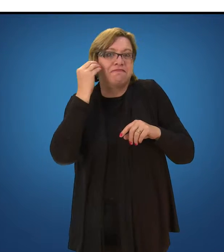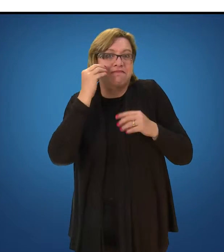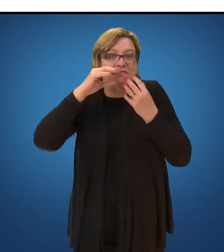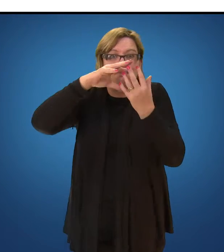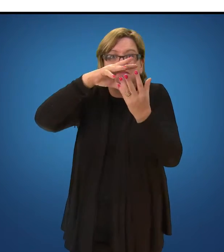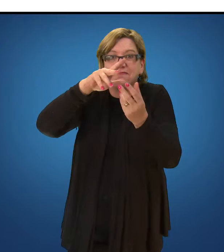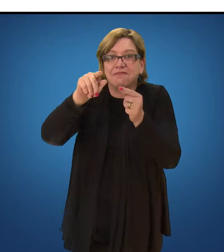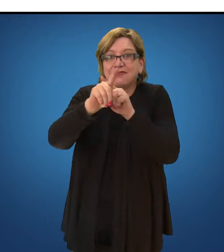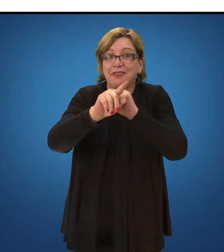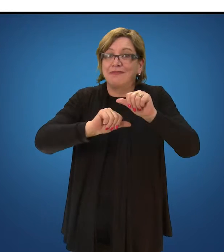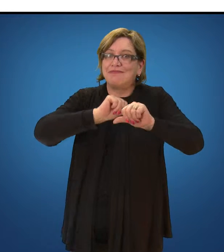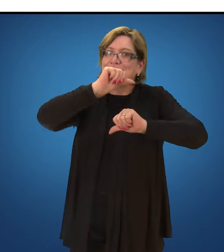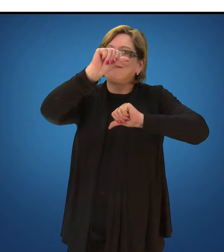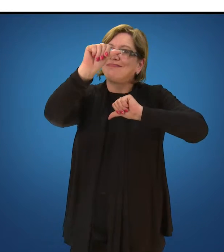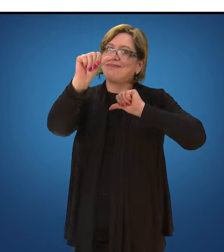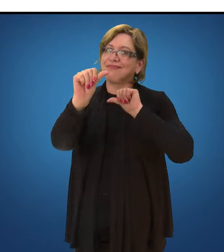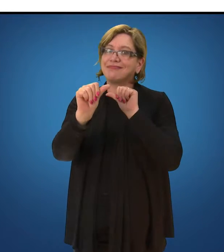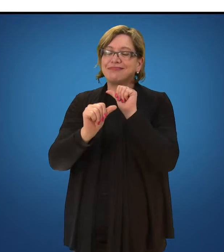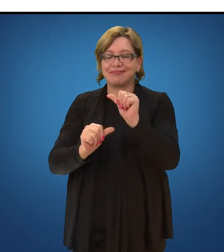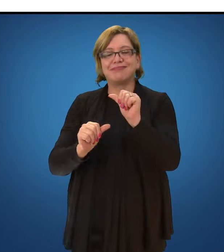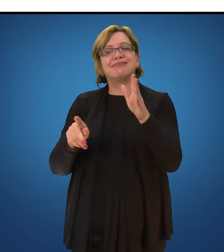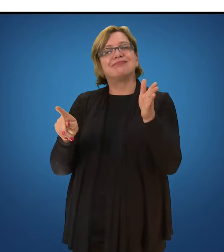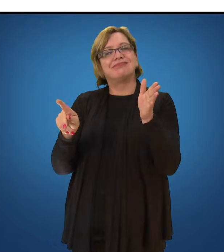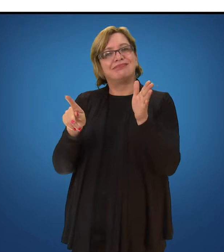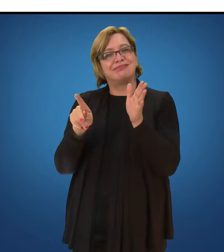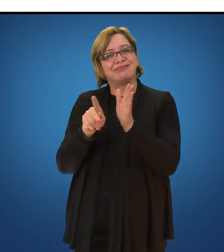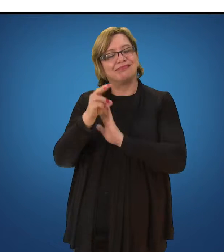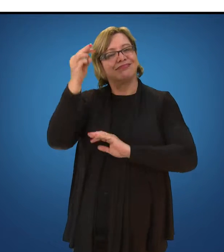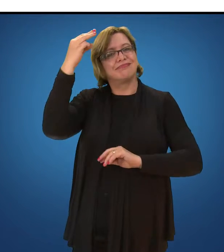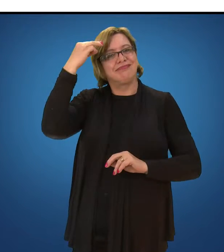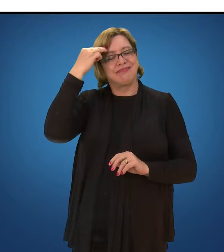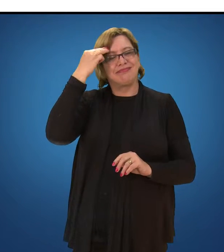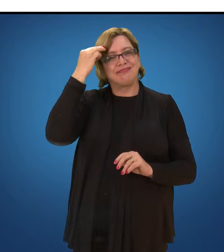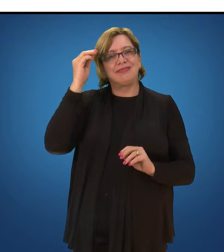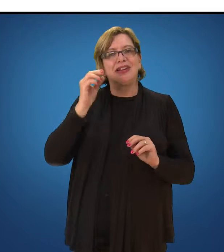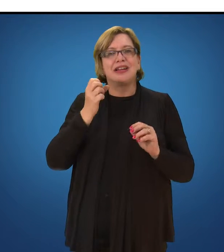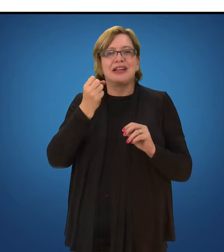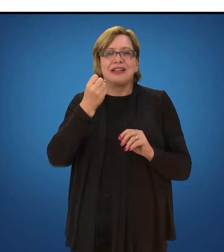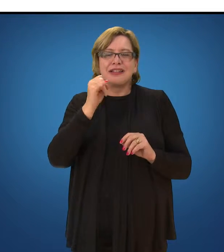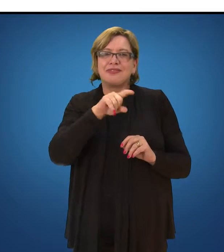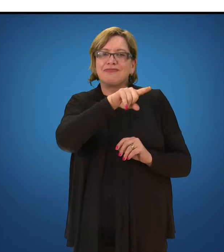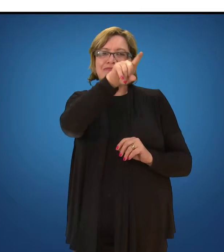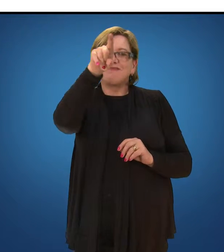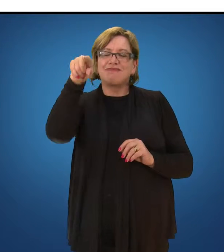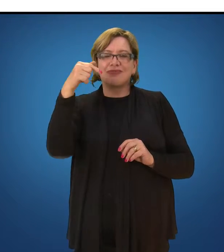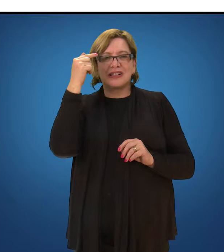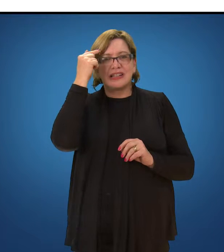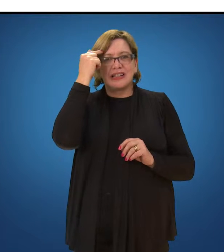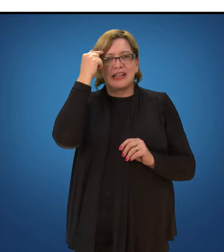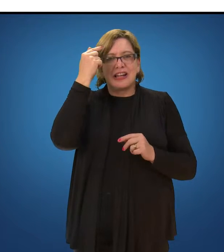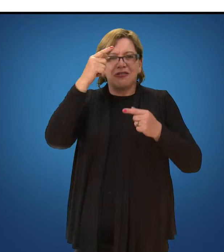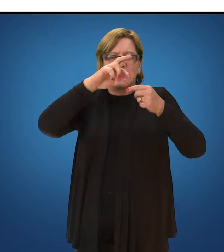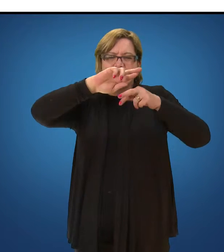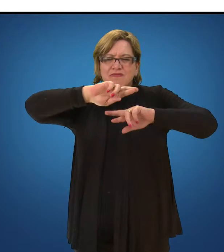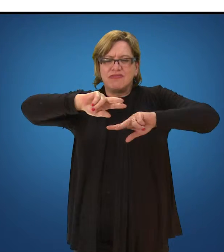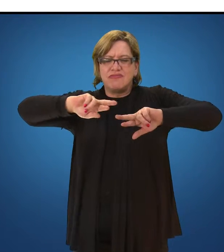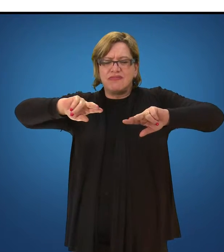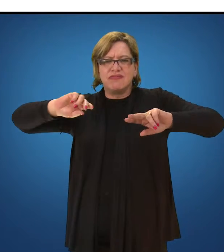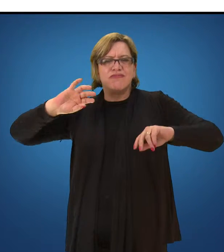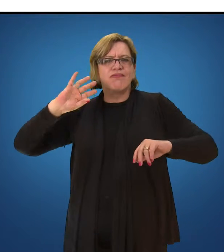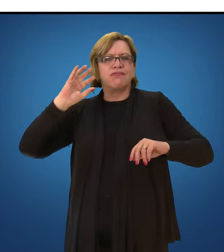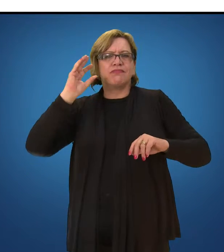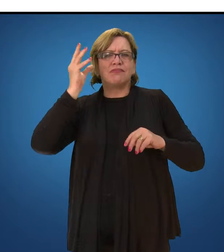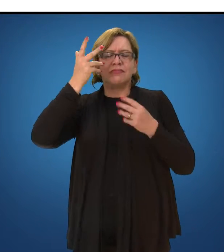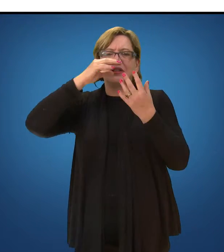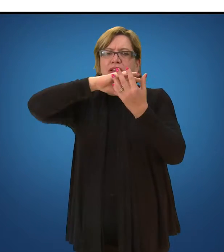eu tenho que transformar isso em um elemento da minha memória. Se vocês pensarem, inúmeros eventos do